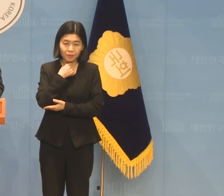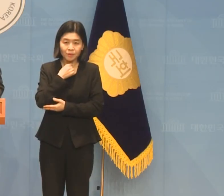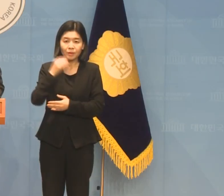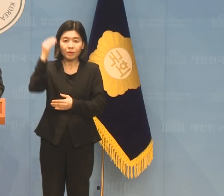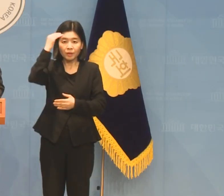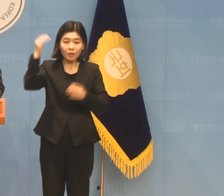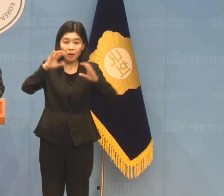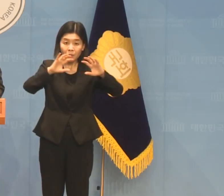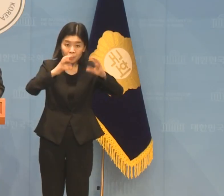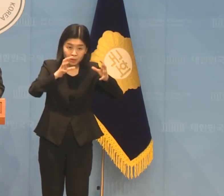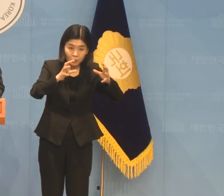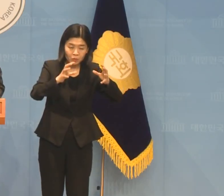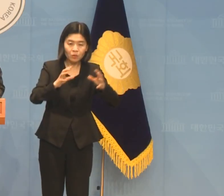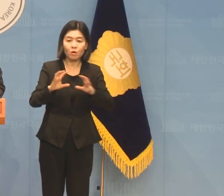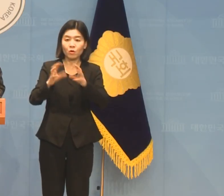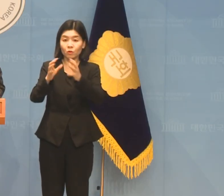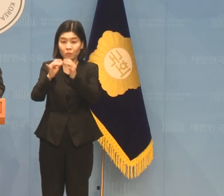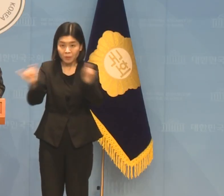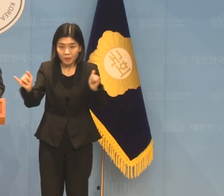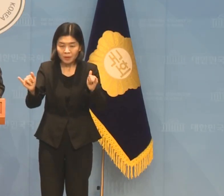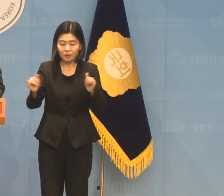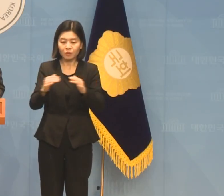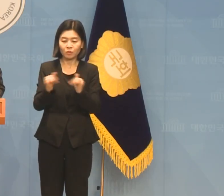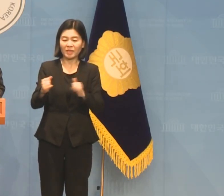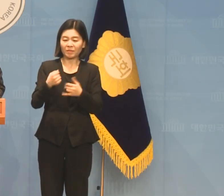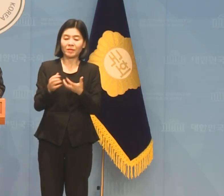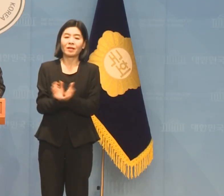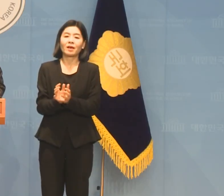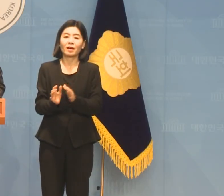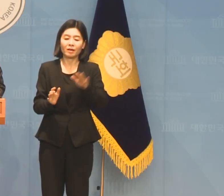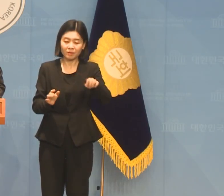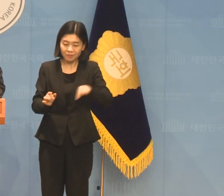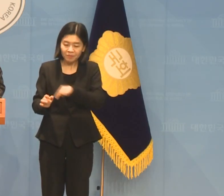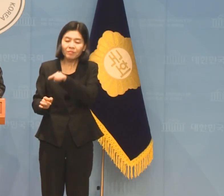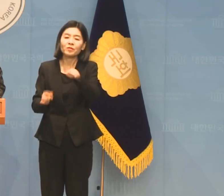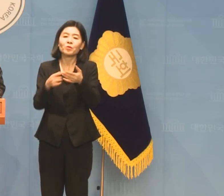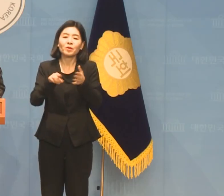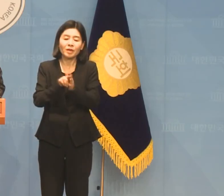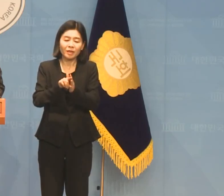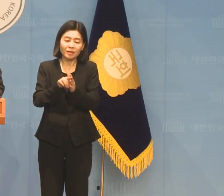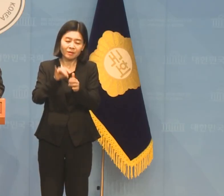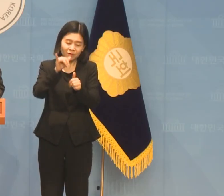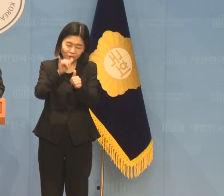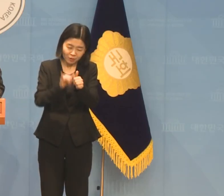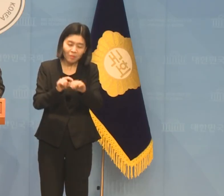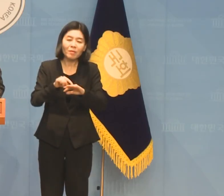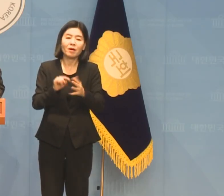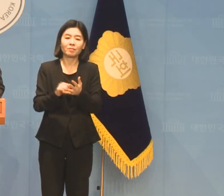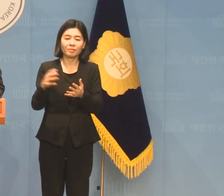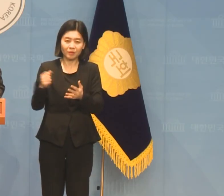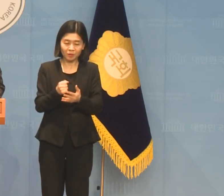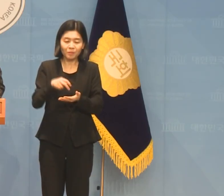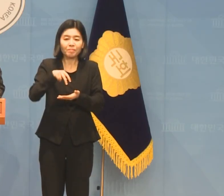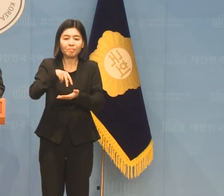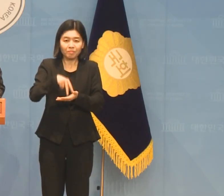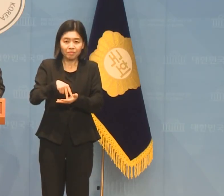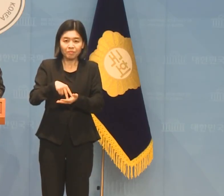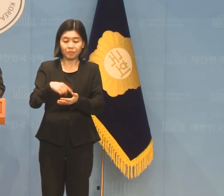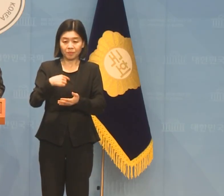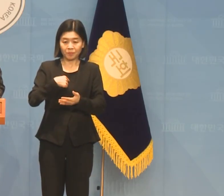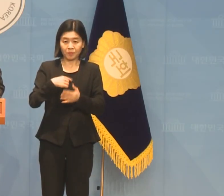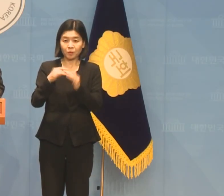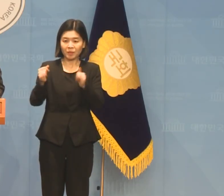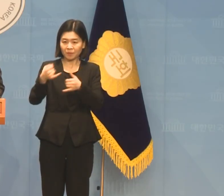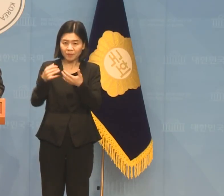대한민국과 국민과 당을 위하는 충심으로 이 자리에 섰습니다. 저는 국민의힘의 첫째, 대통령에